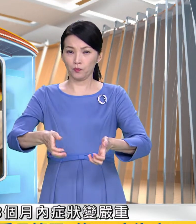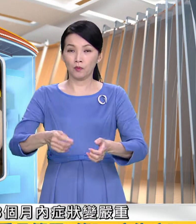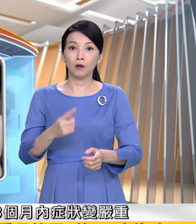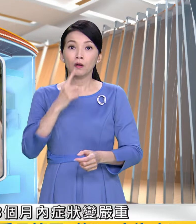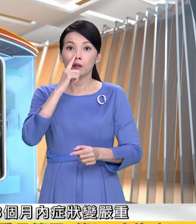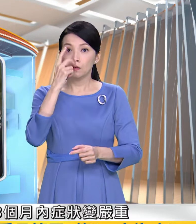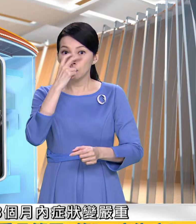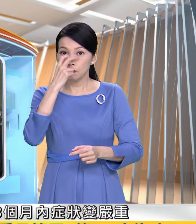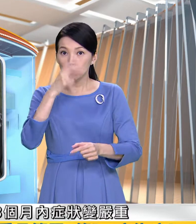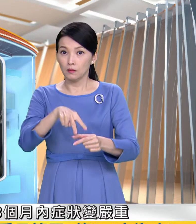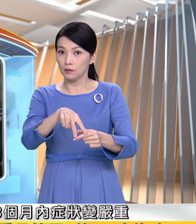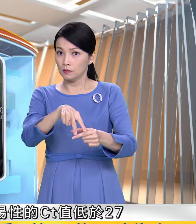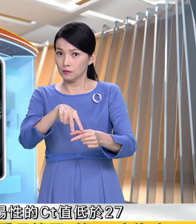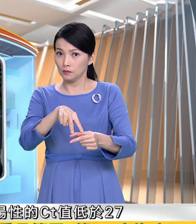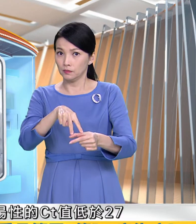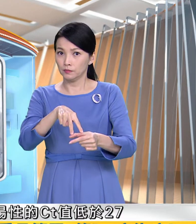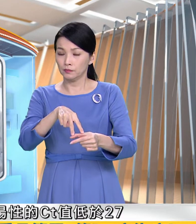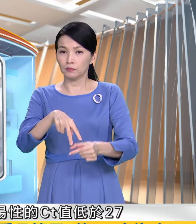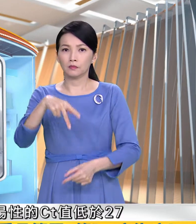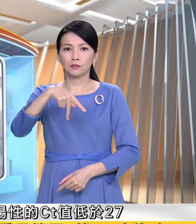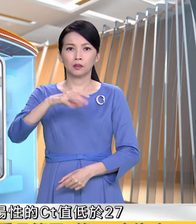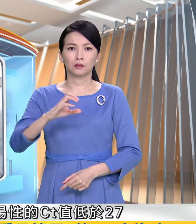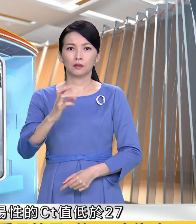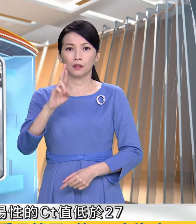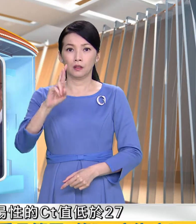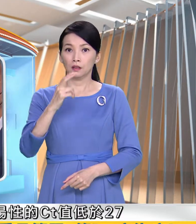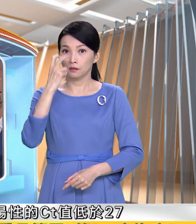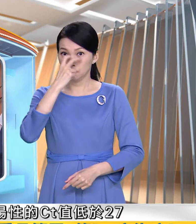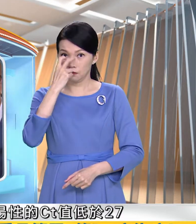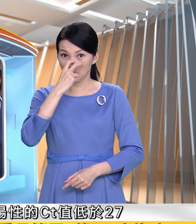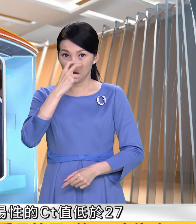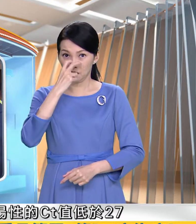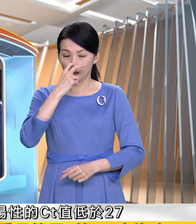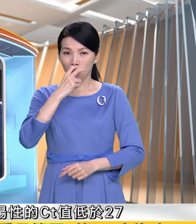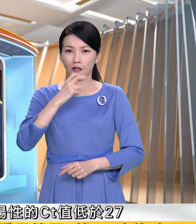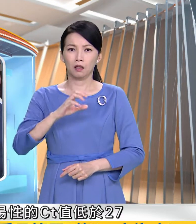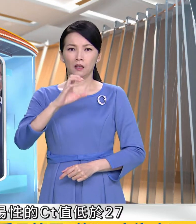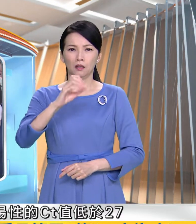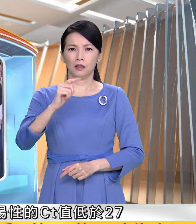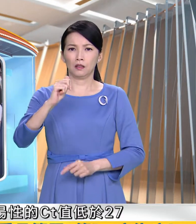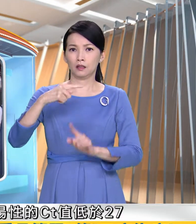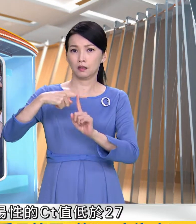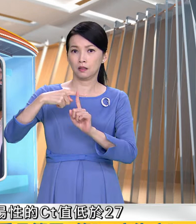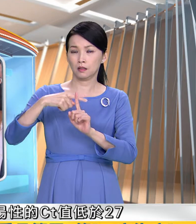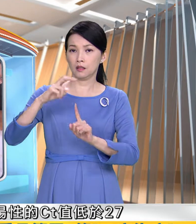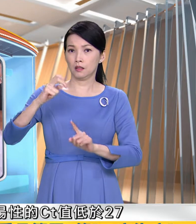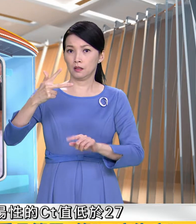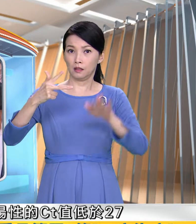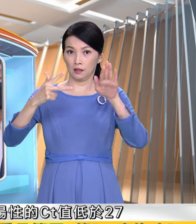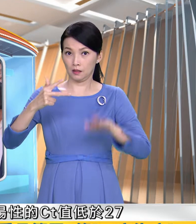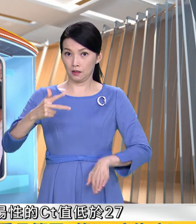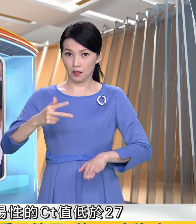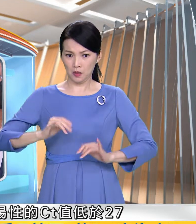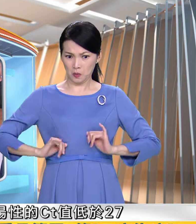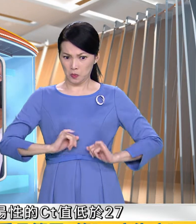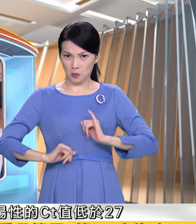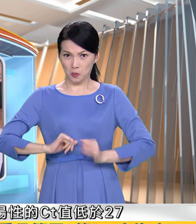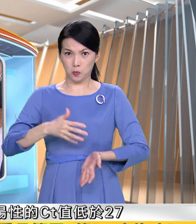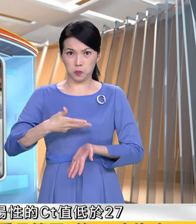严重，而且快筛阳性或 PCR 阳性的 CT 值低于27，就可以